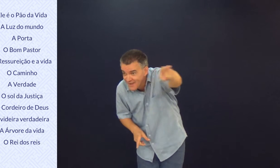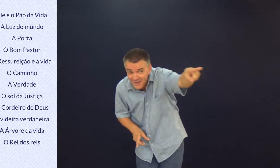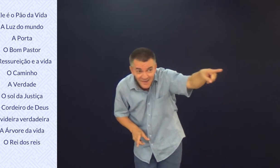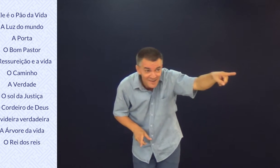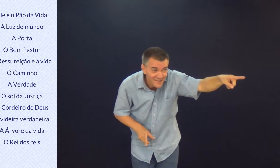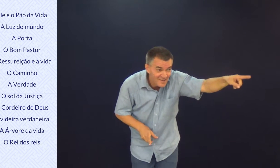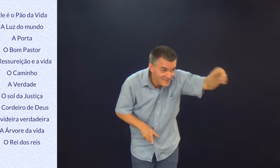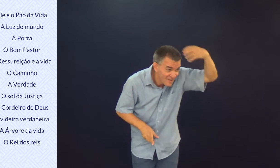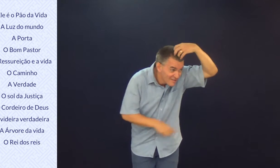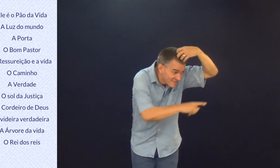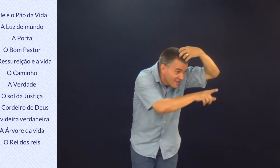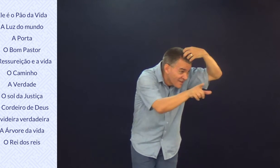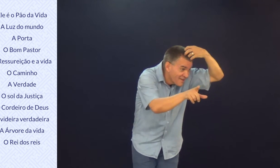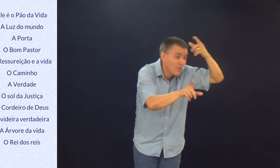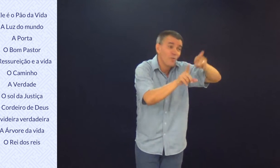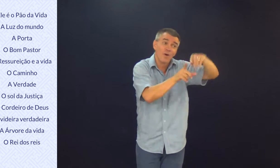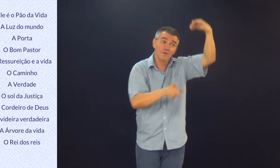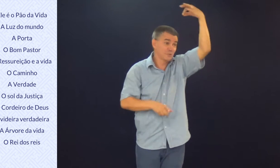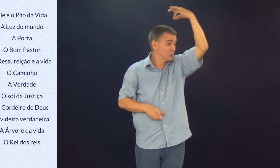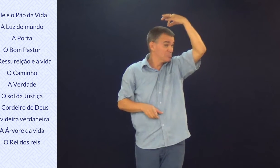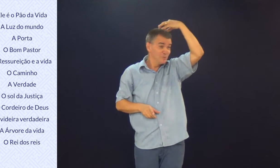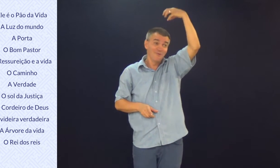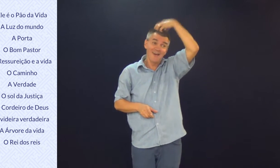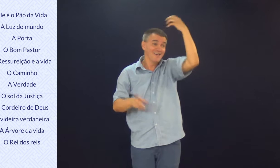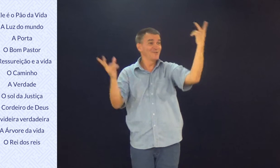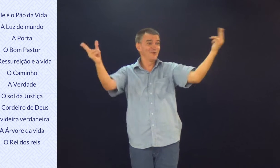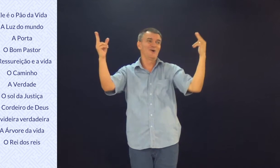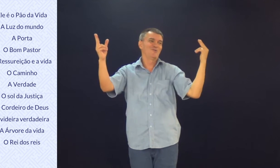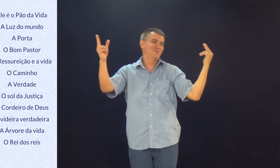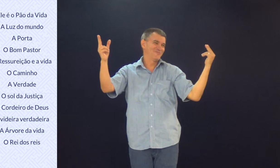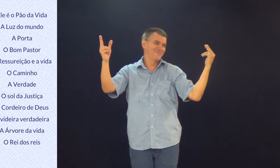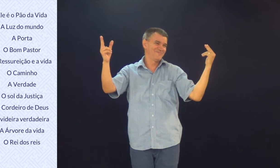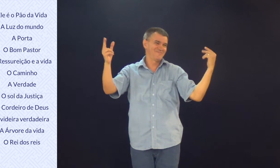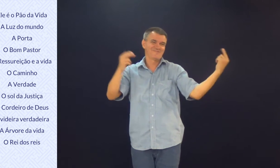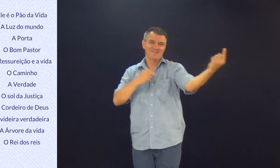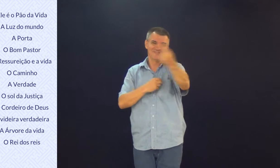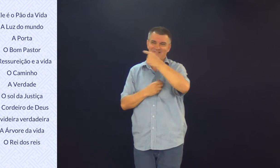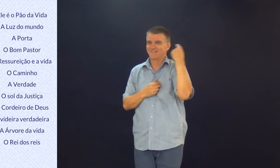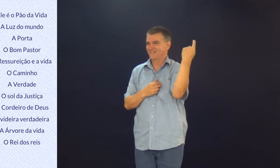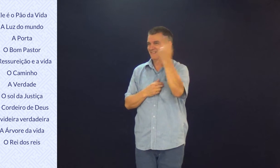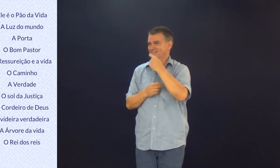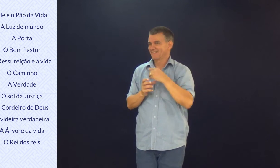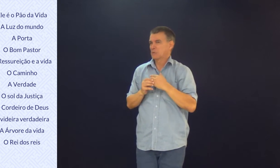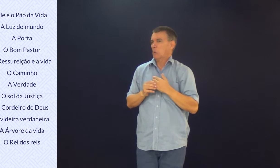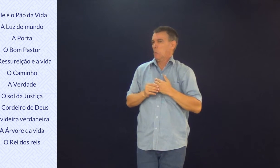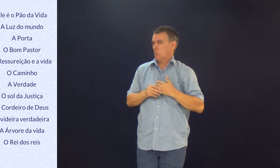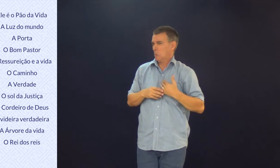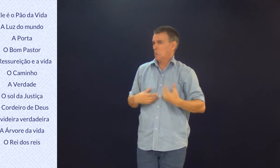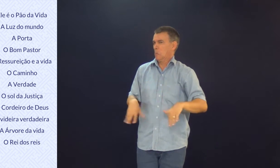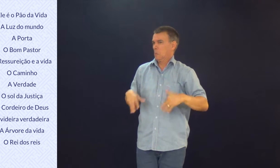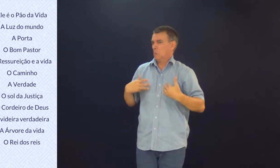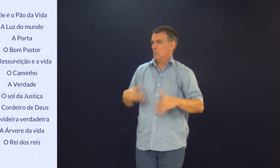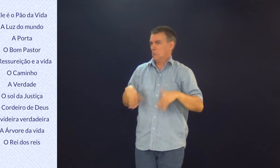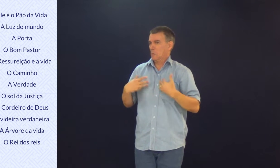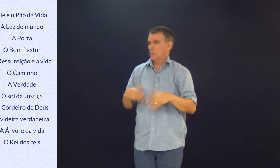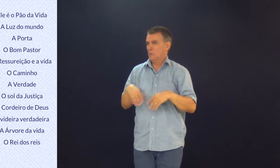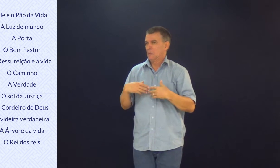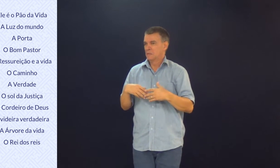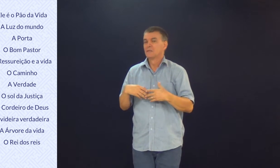vocês são reis também se vocês têm um espírito santo vocês são filhos do rei